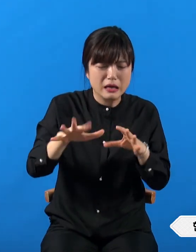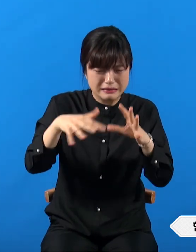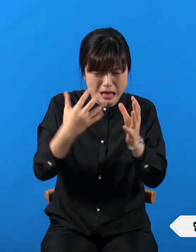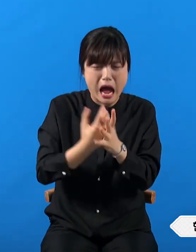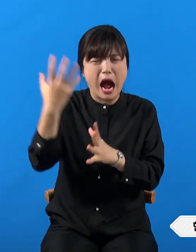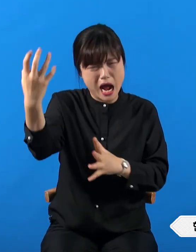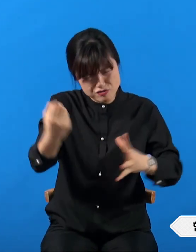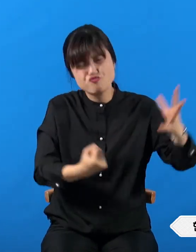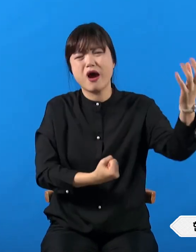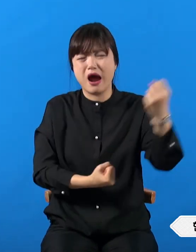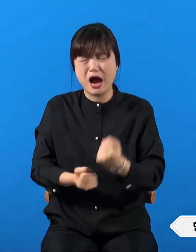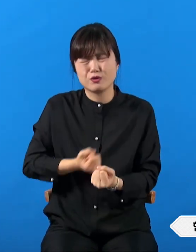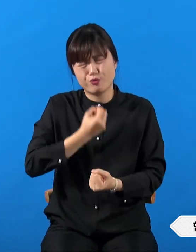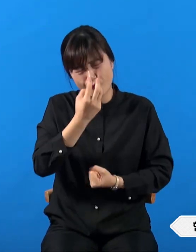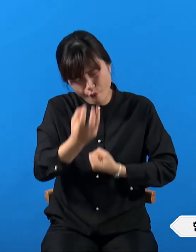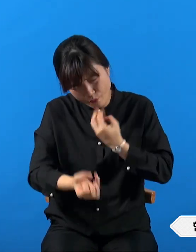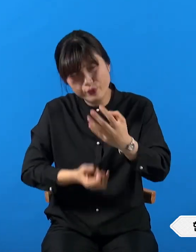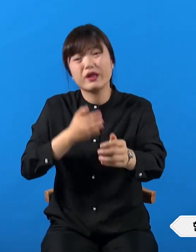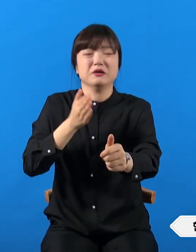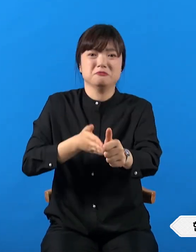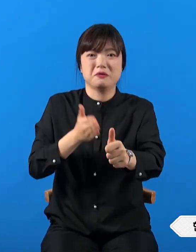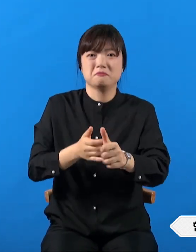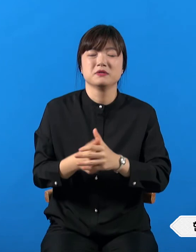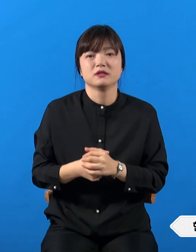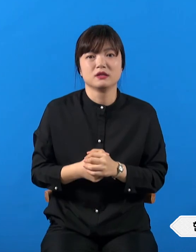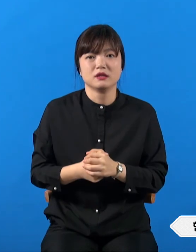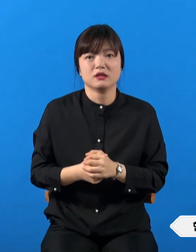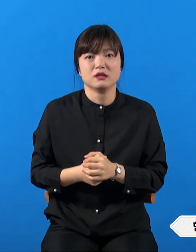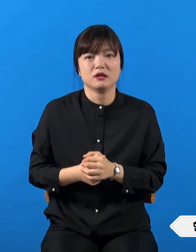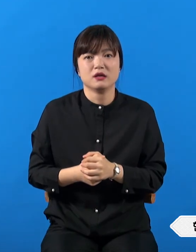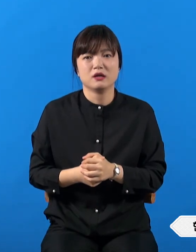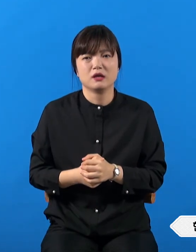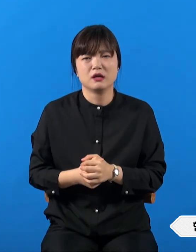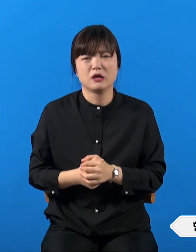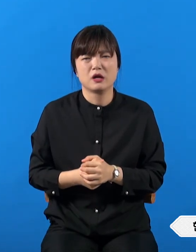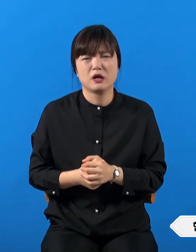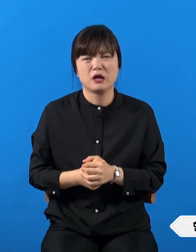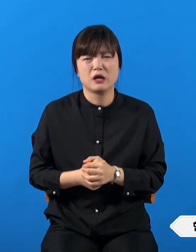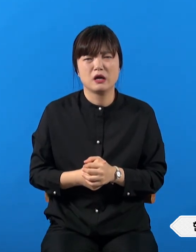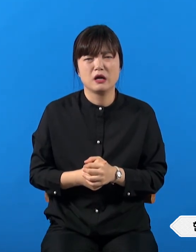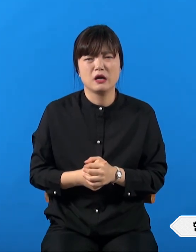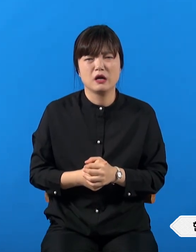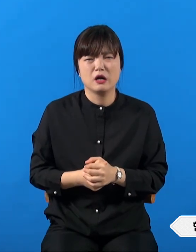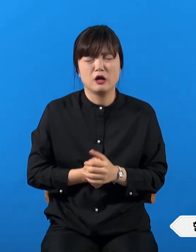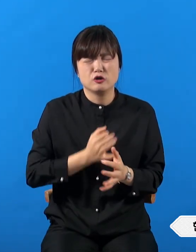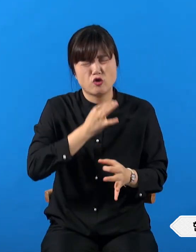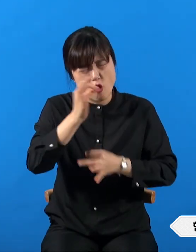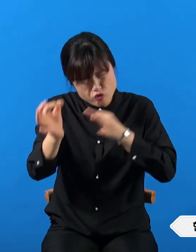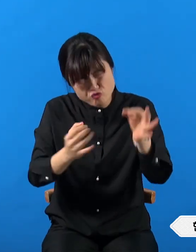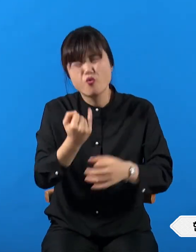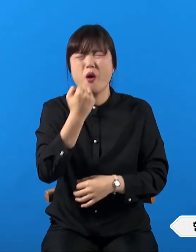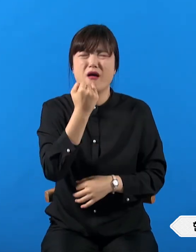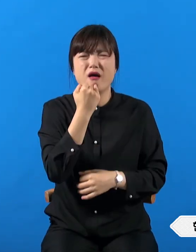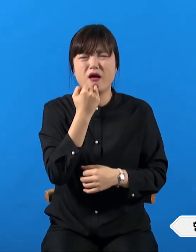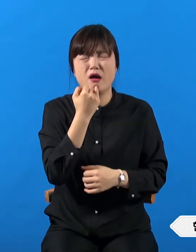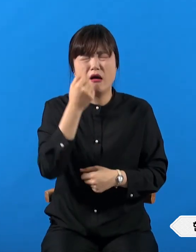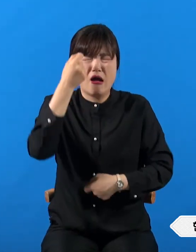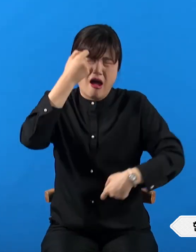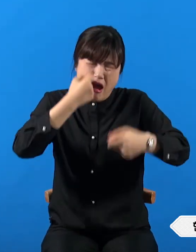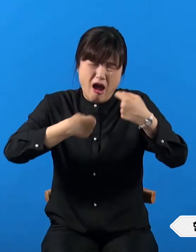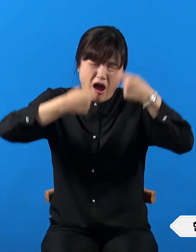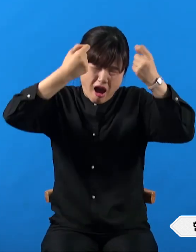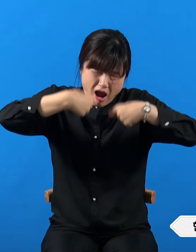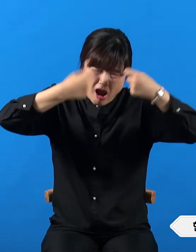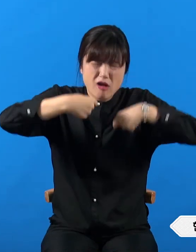가지고 나와서 쏟아 놓으시기를 바랍니다. 고함도 좋습니다. 절규도 좋습니다.